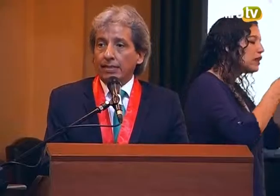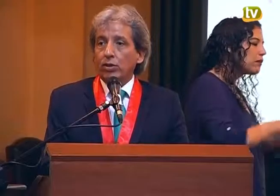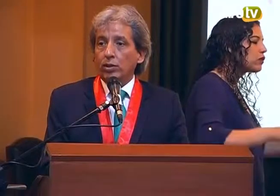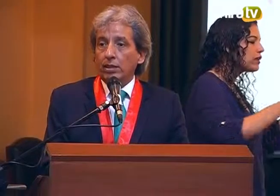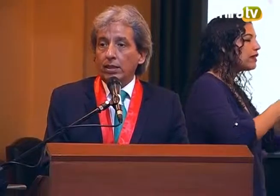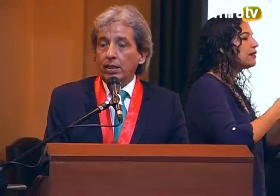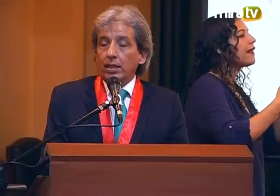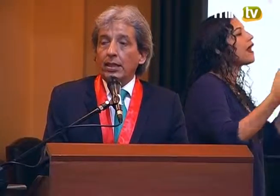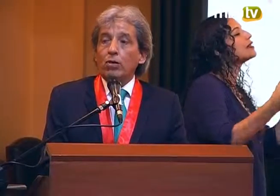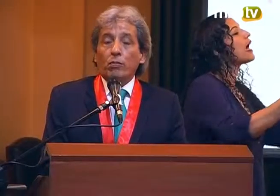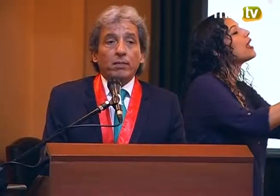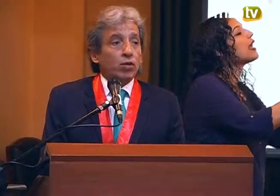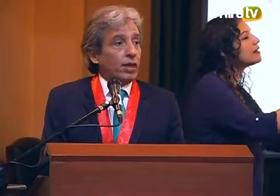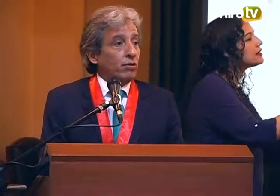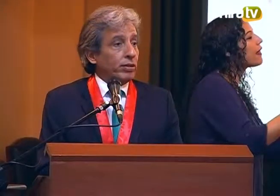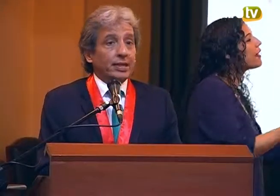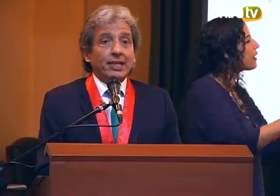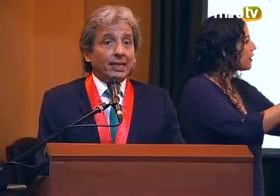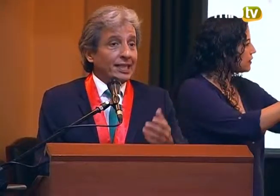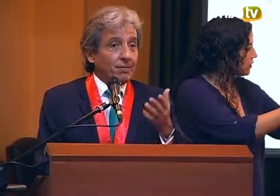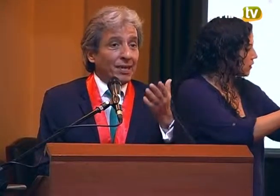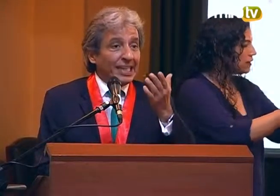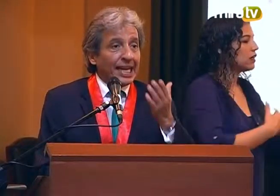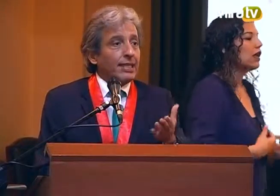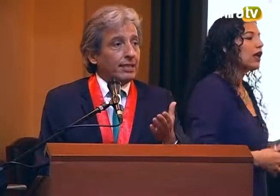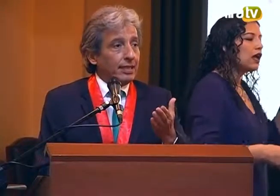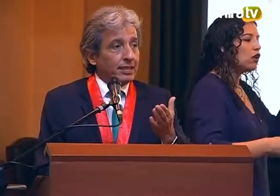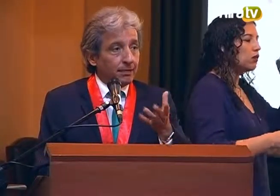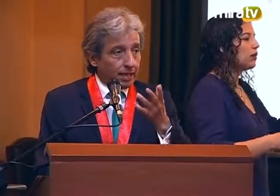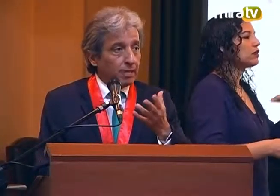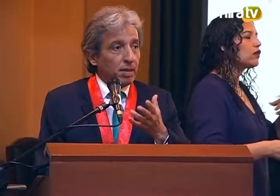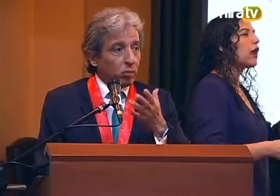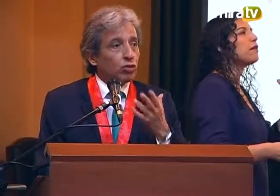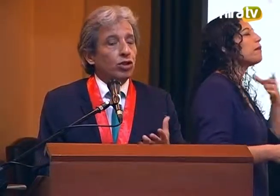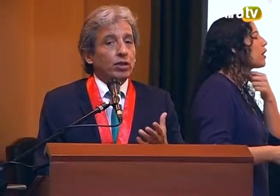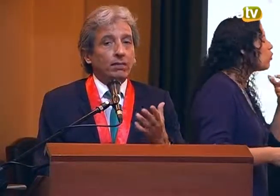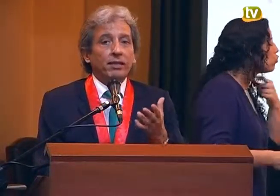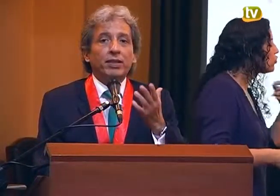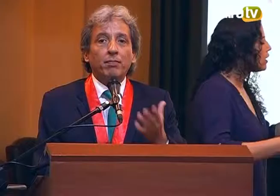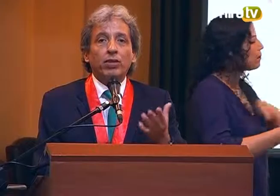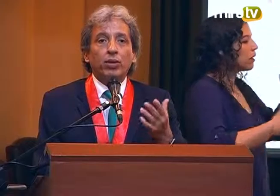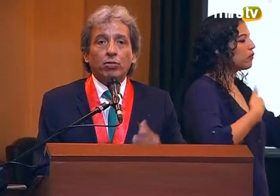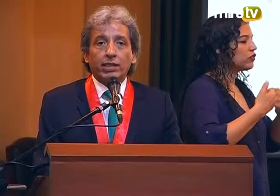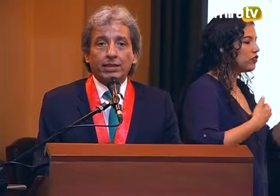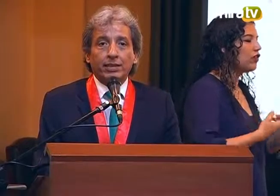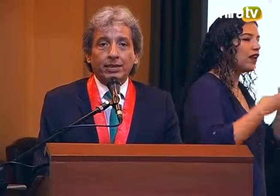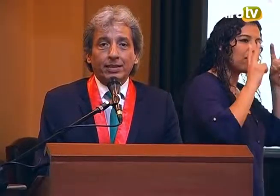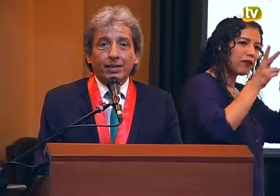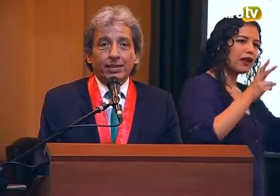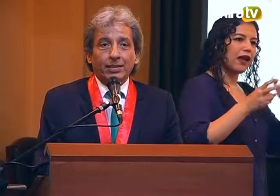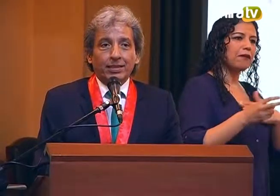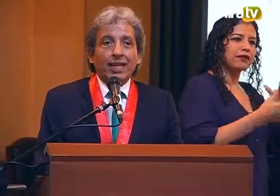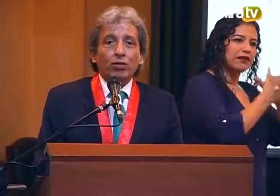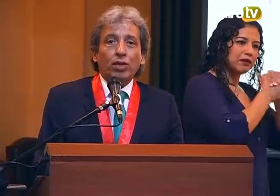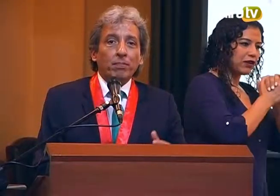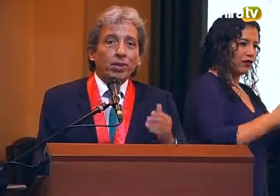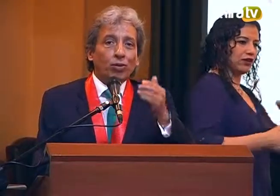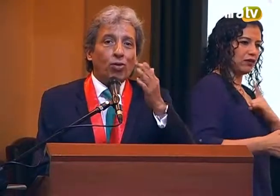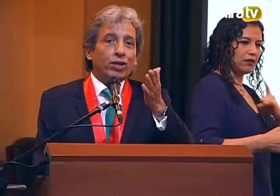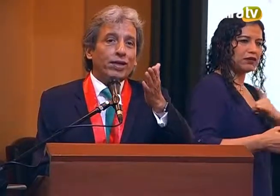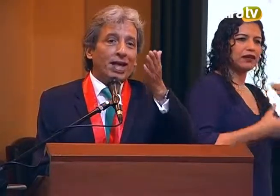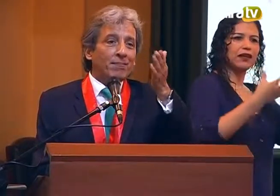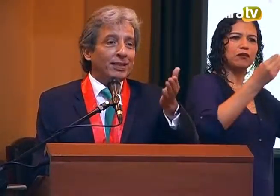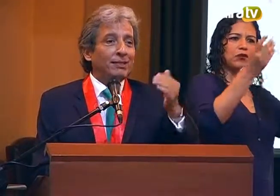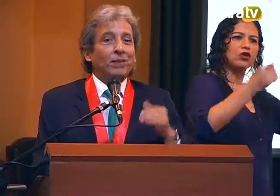las relaciones. Y lo primero que debo señalar es que me encanta, de verdad me emociona ver a mis amigos de la universidad. Tantos